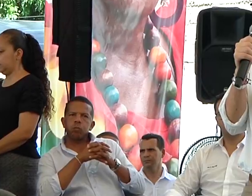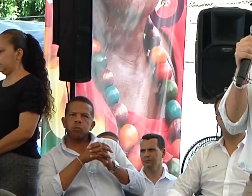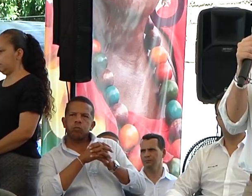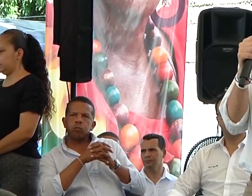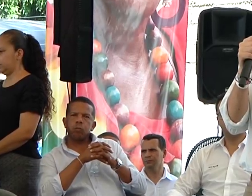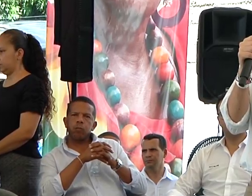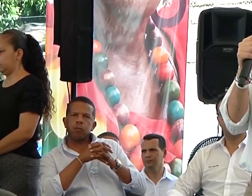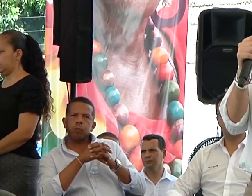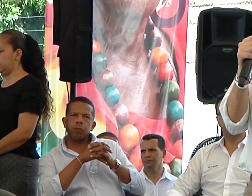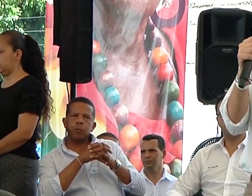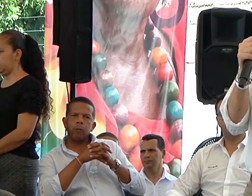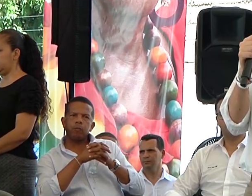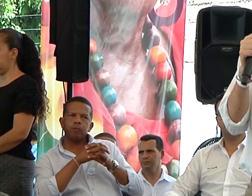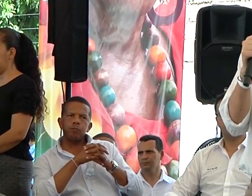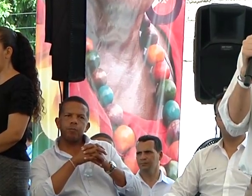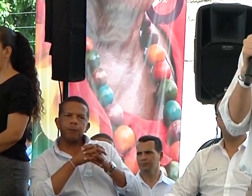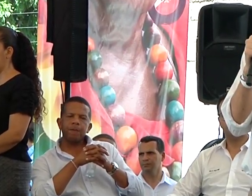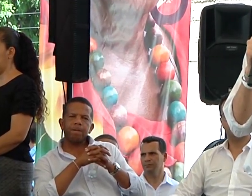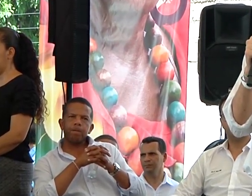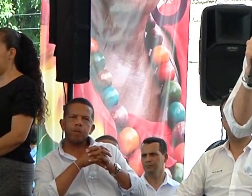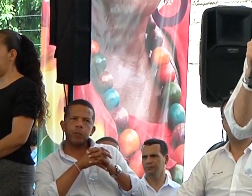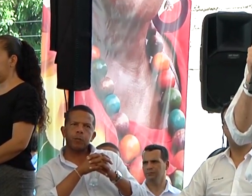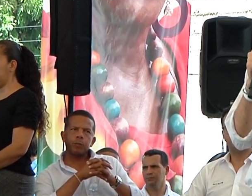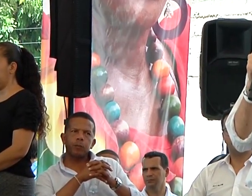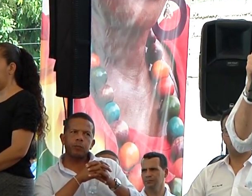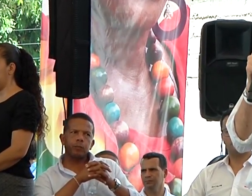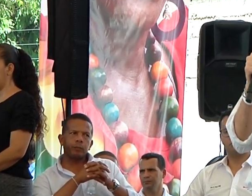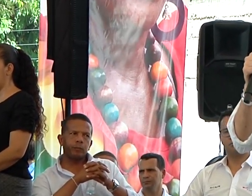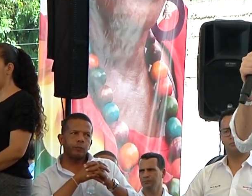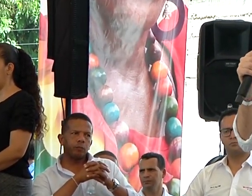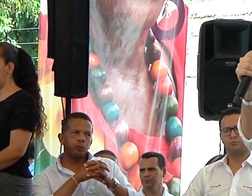paz, de la reconciliación.